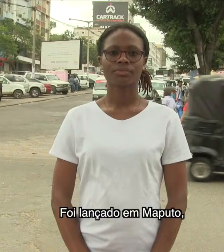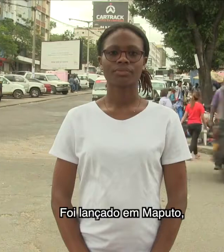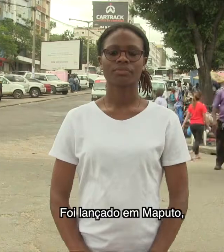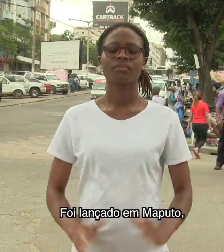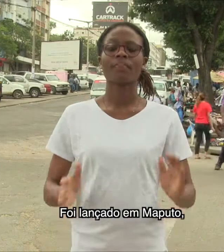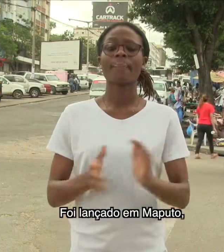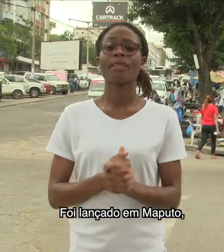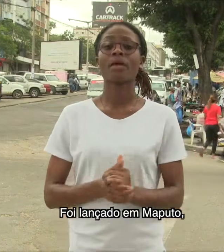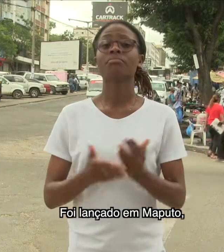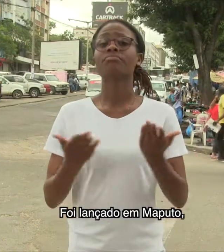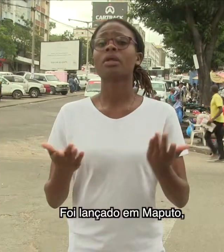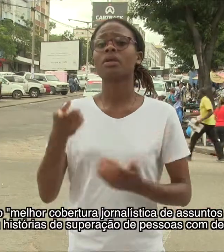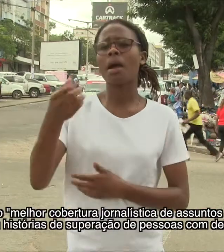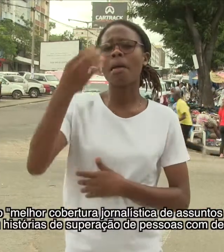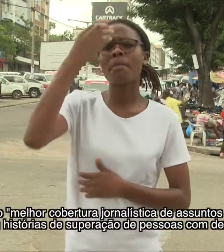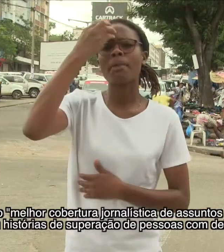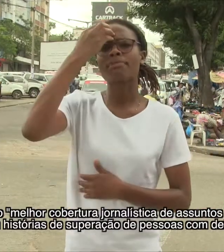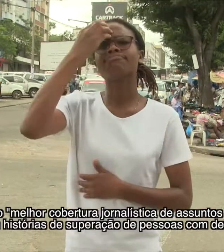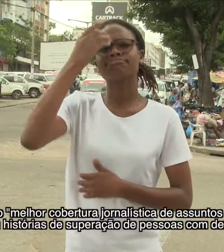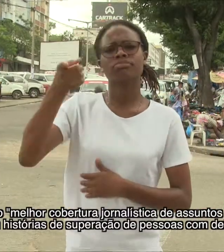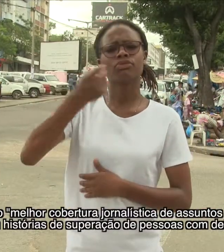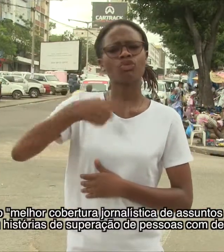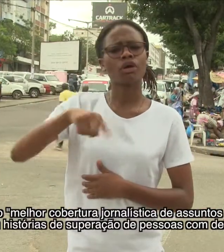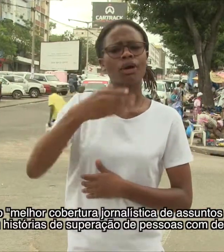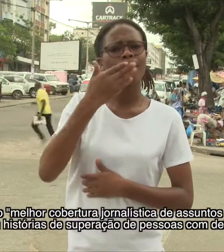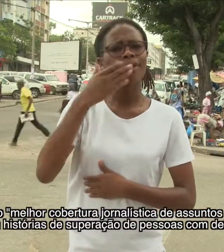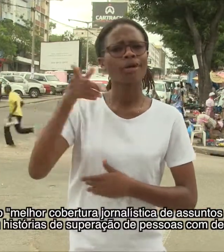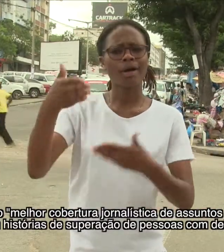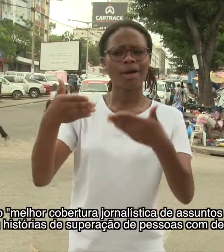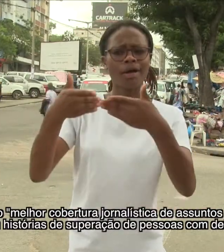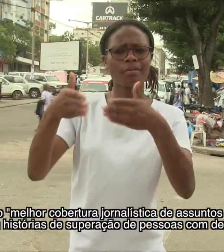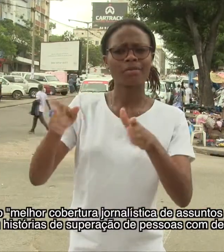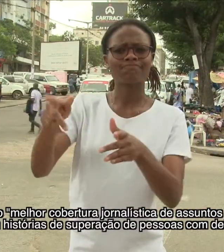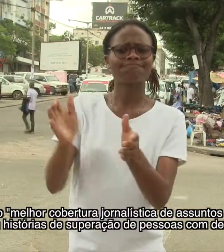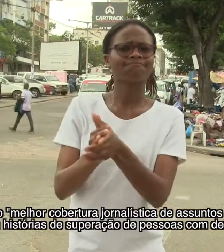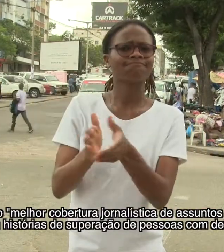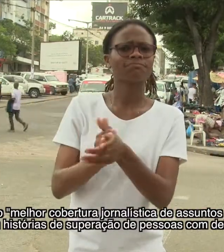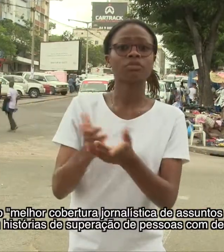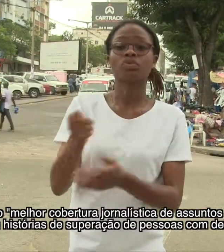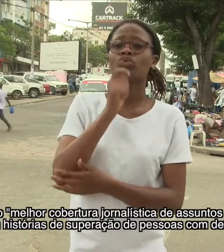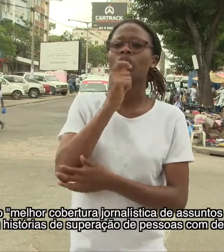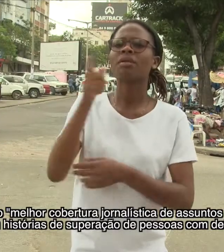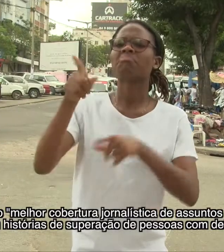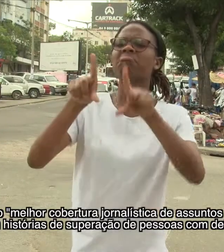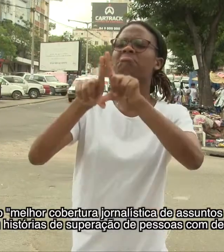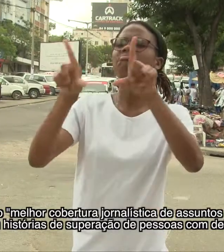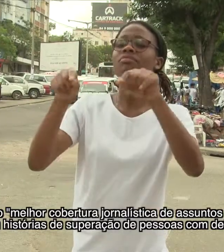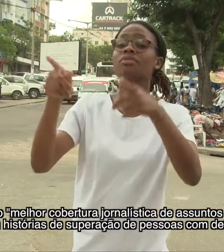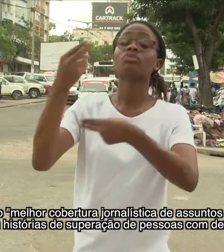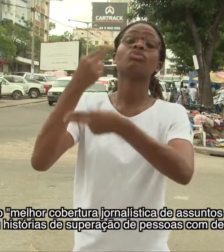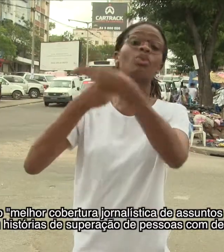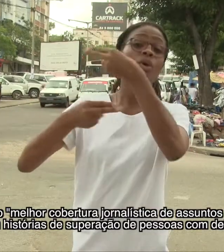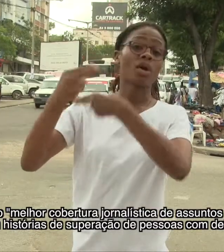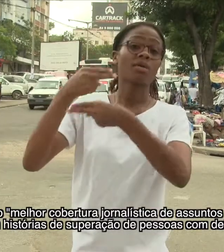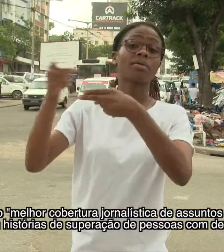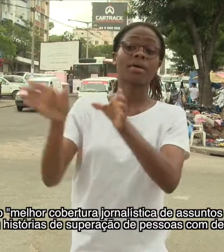Foi lançado em Maputo o concurso Melhor Cobertura Jornalística de Assuntos Relacionados com Histórias de Superação de Pessoas com